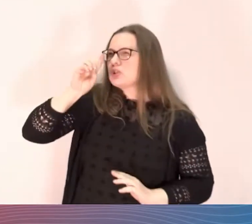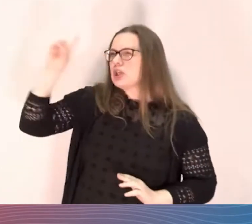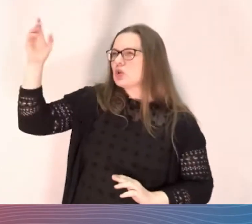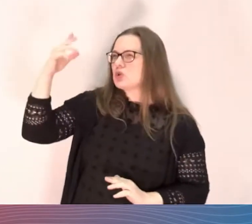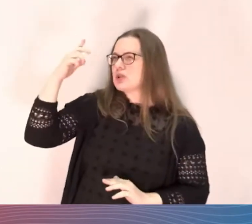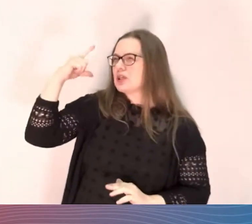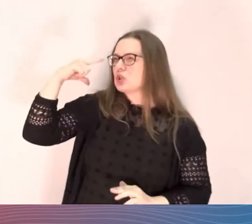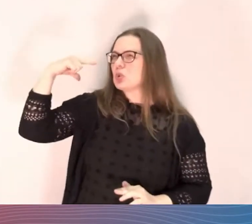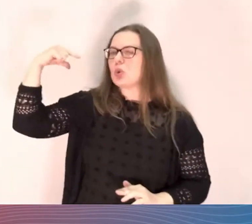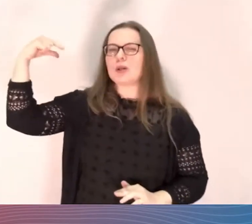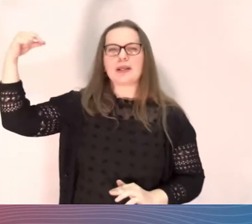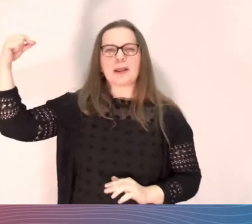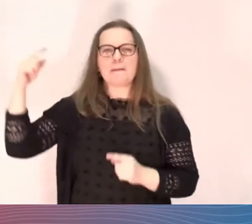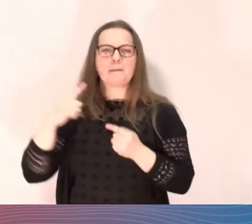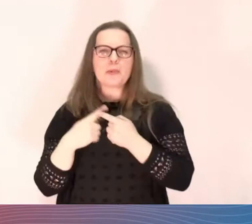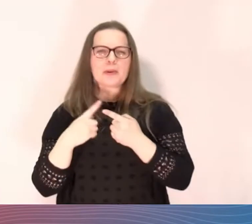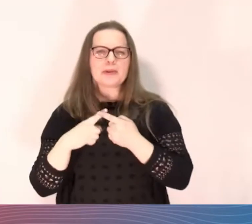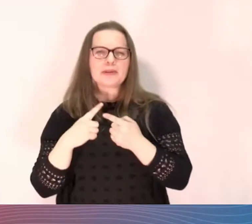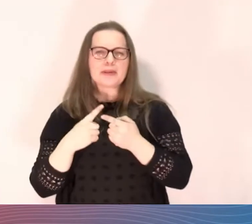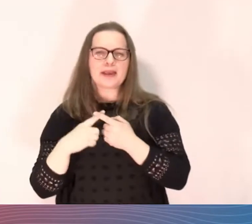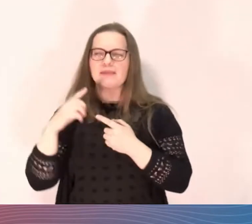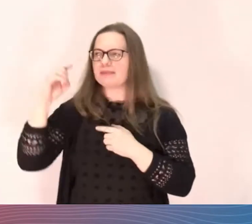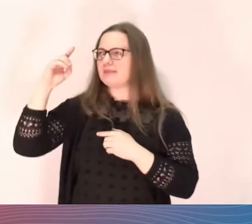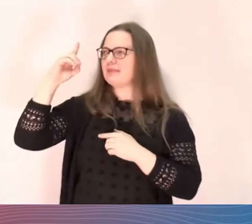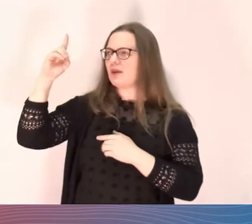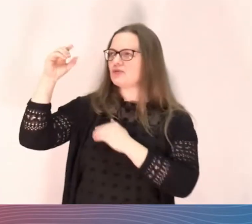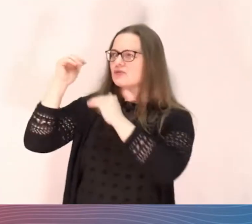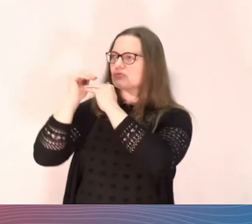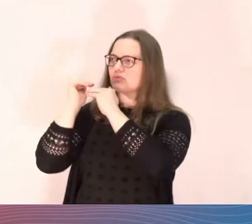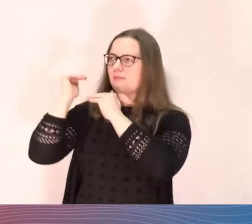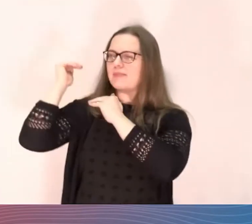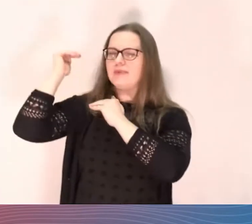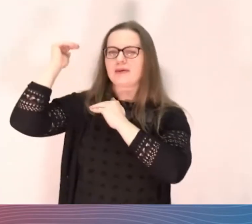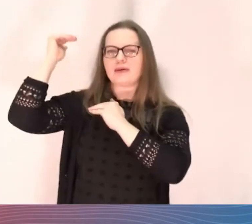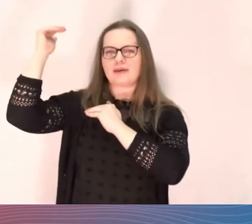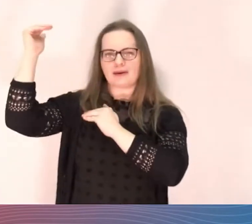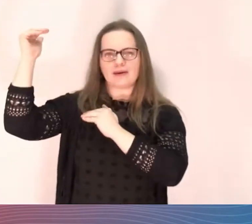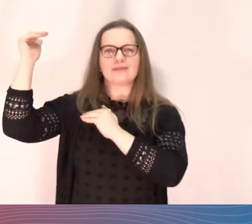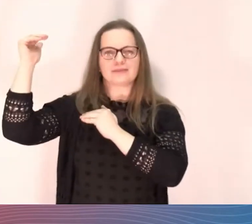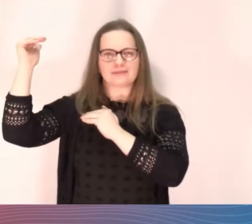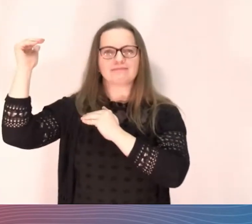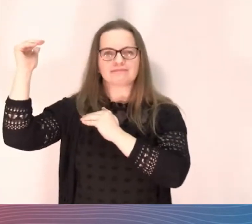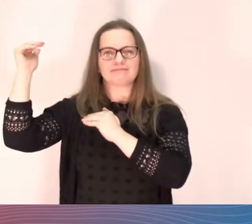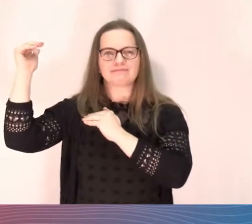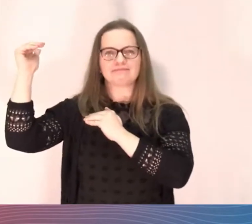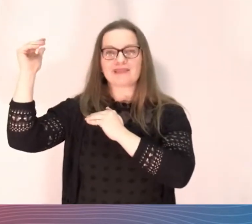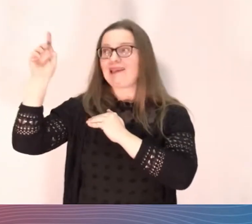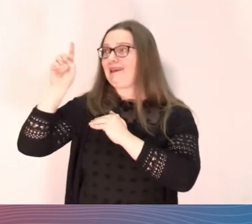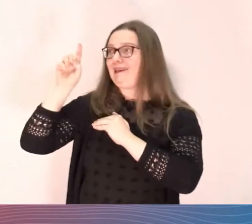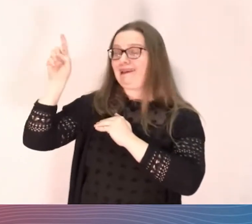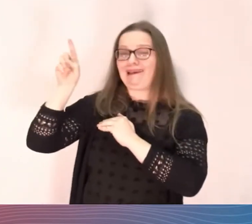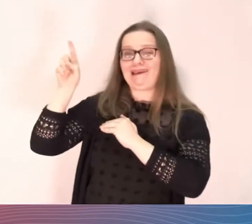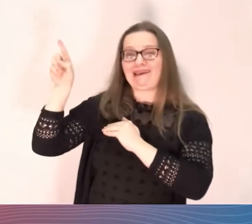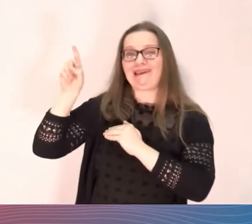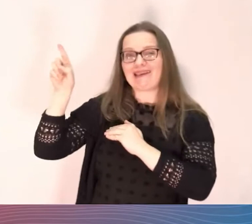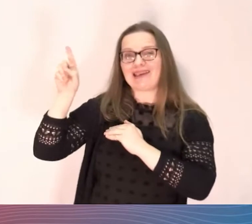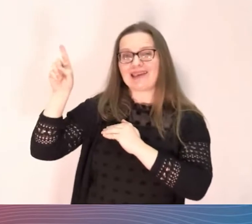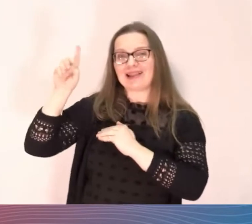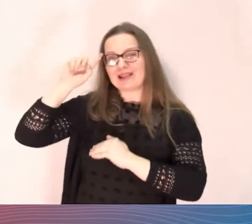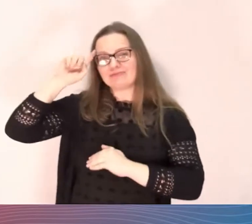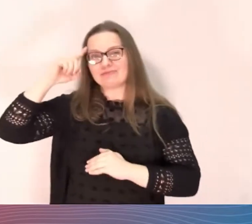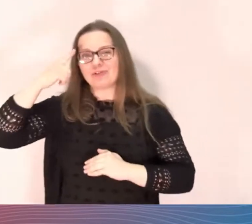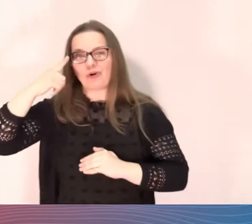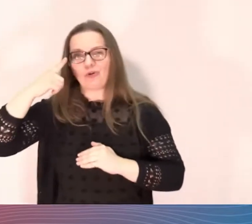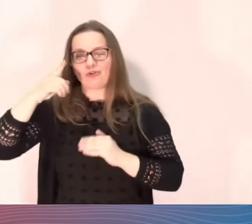Ele tem direito sobre, assim como o oleiro sobre a massa. Ele pode, da mesma massa, fazer